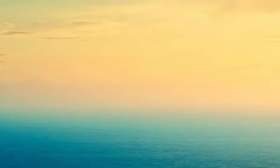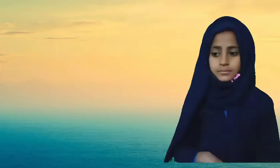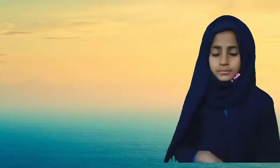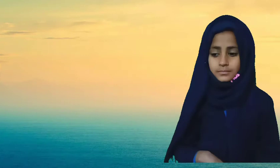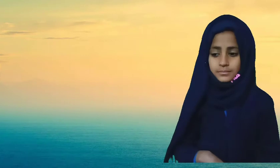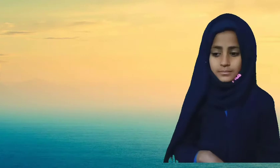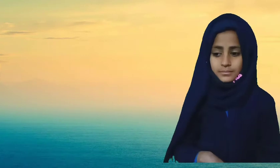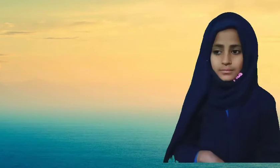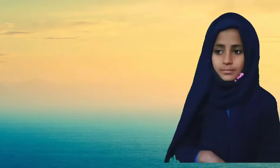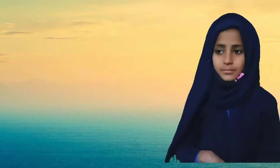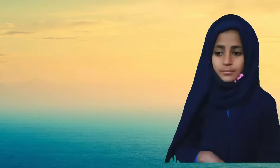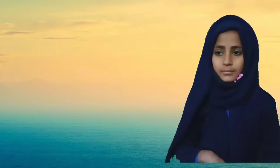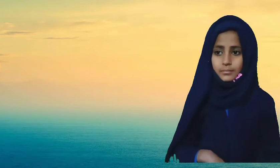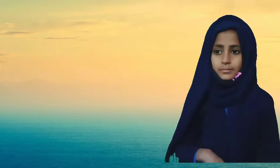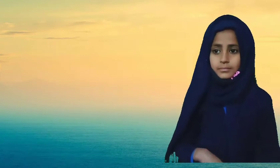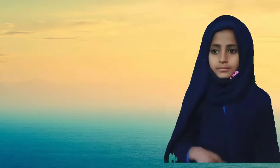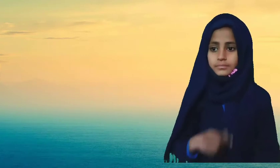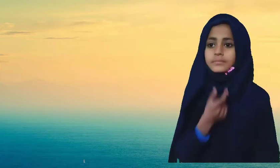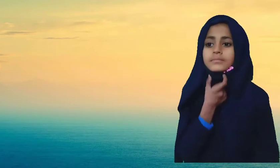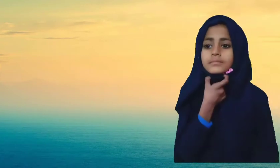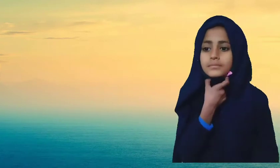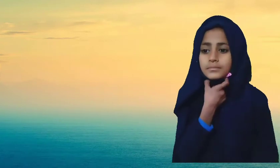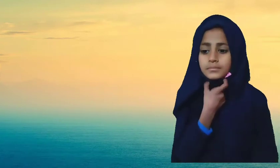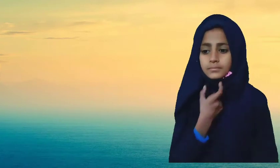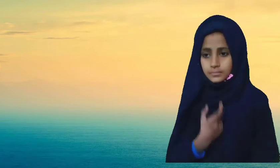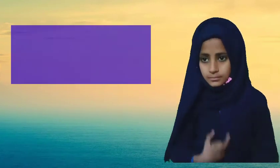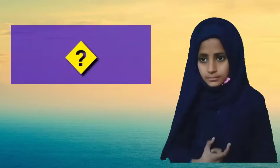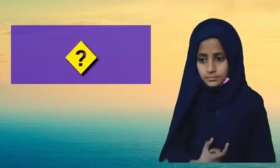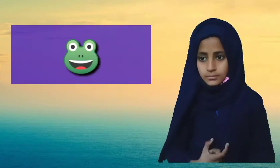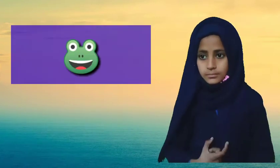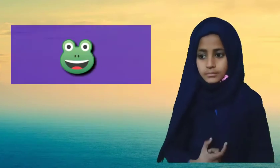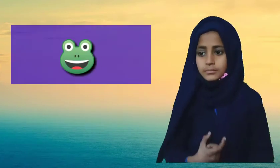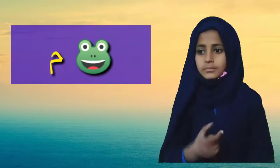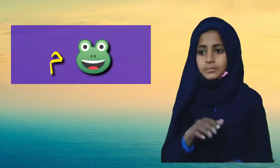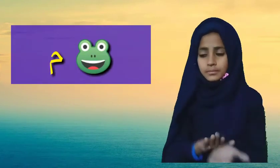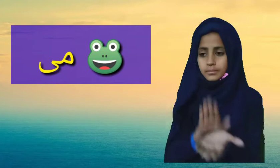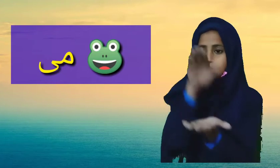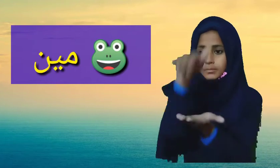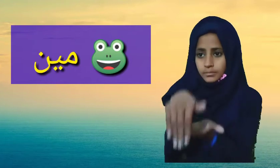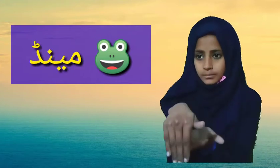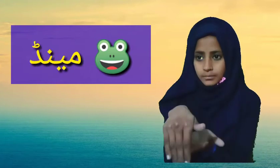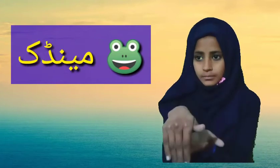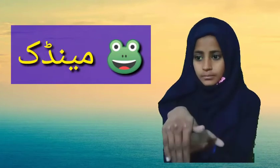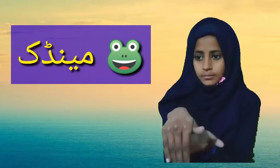subscribe button, because it means a lot to us. To the next video. See you.